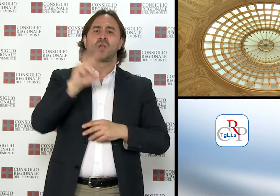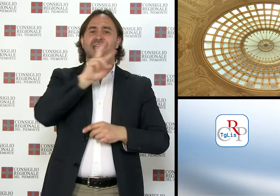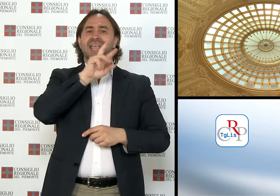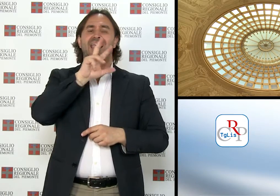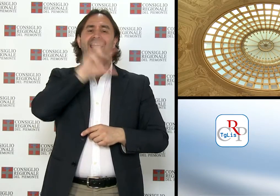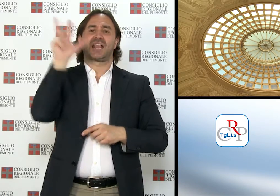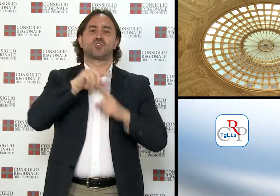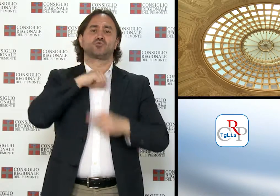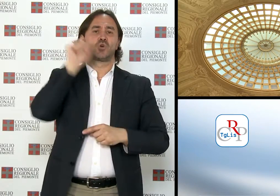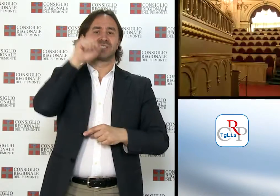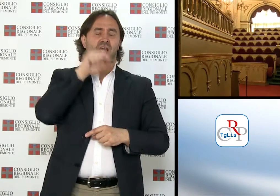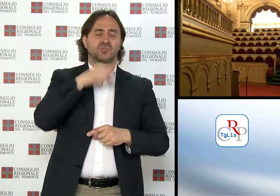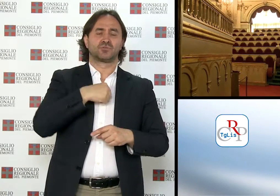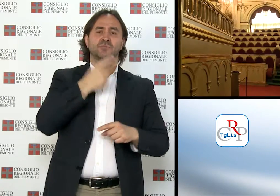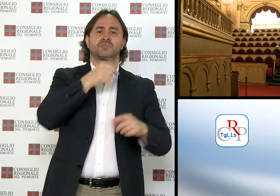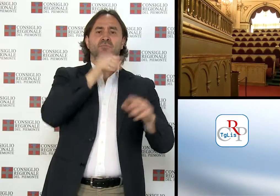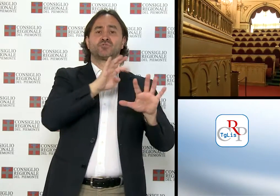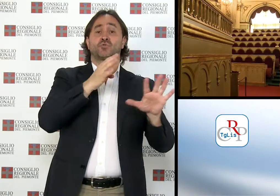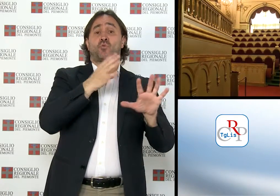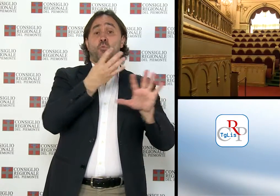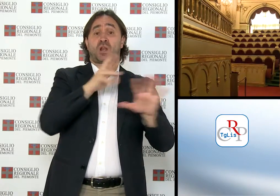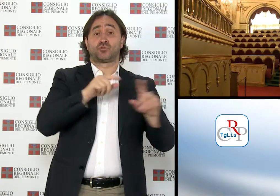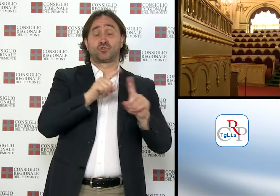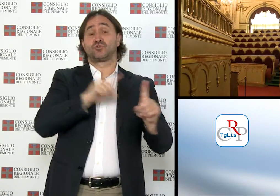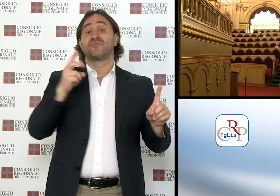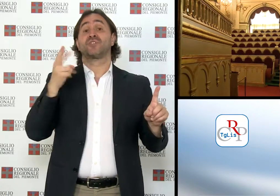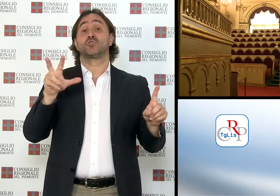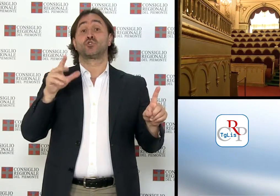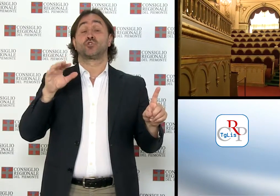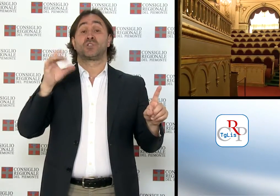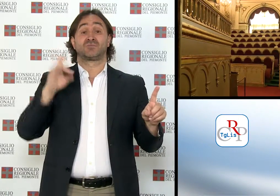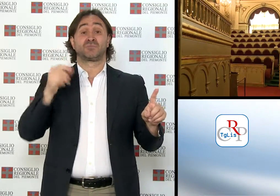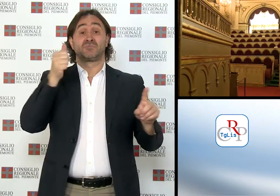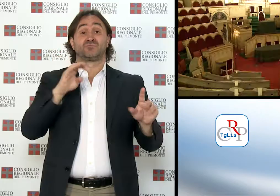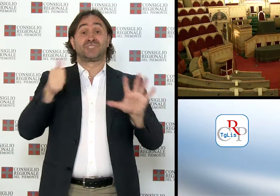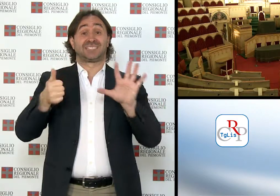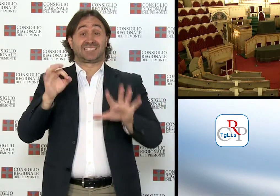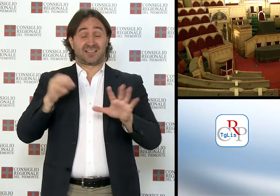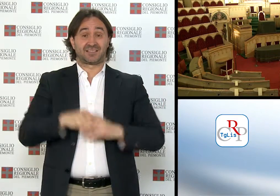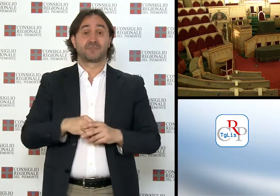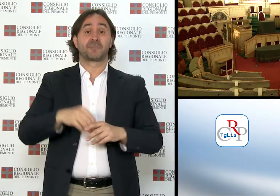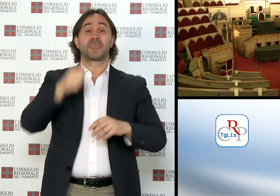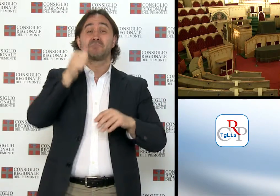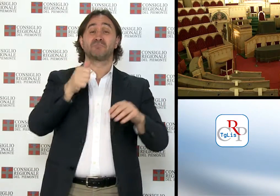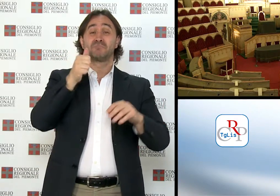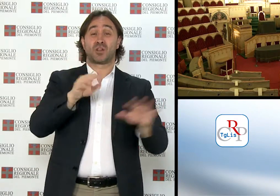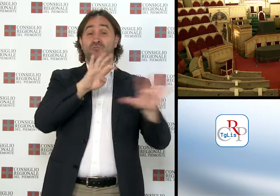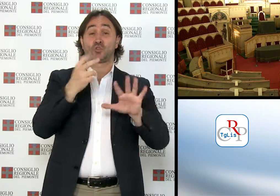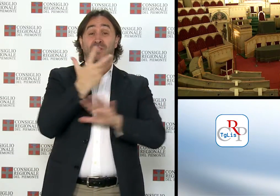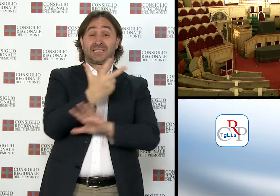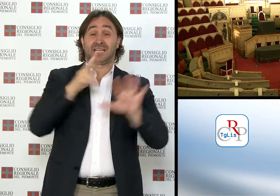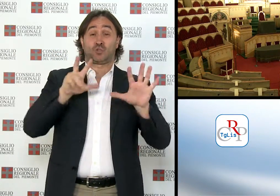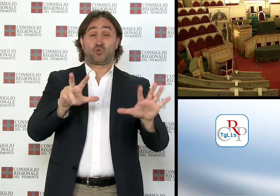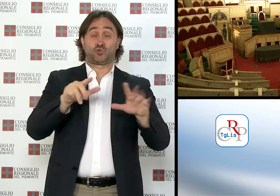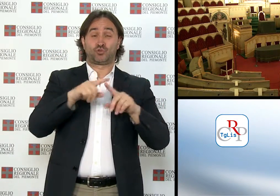maggio 1848 e il 28 dicembre 1860 dal 1938 anno del trasferimento